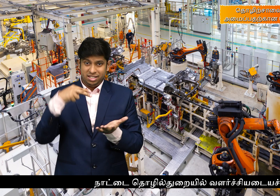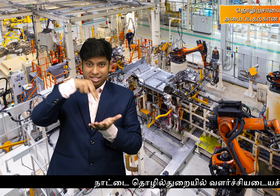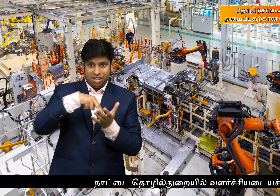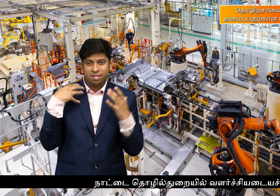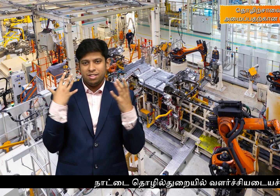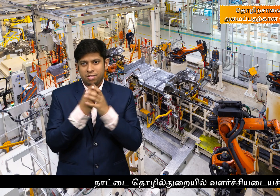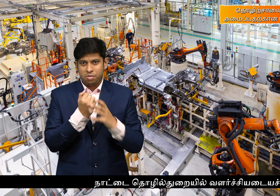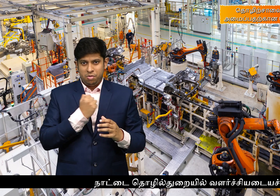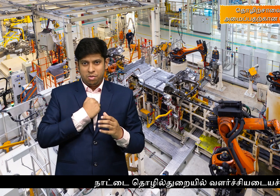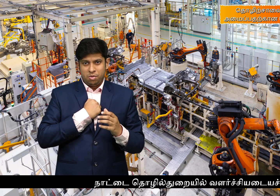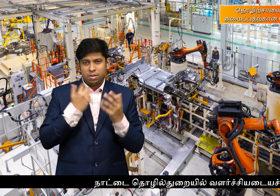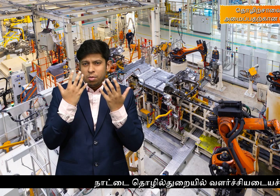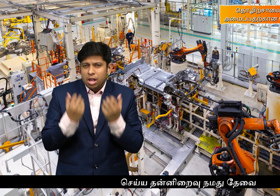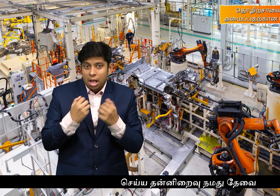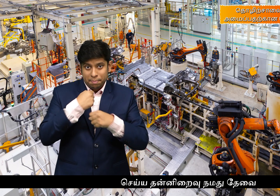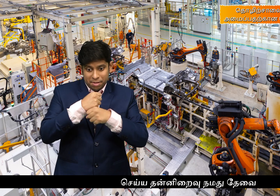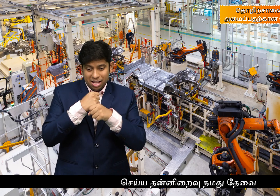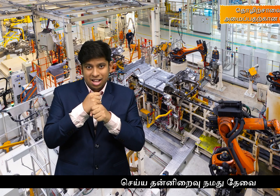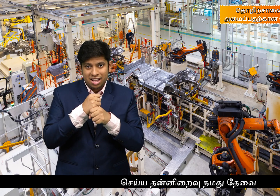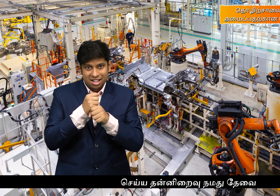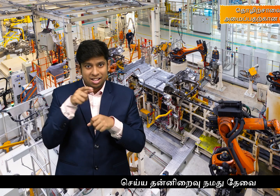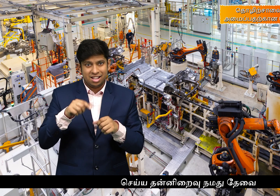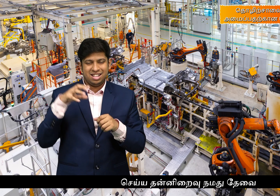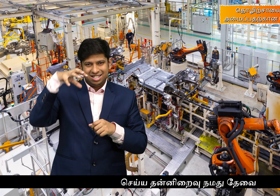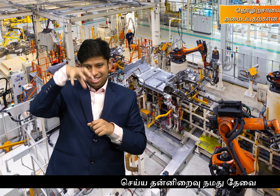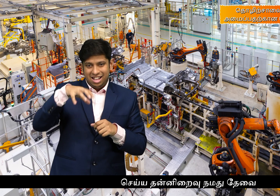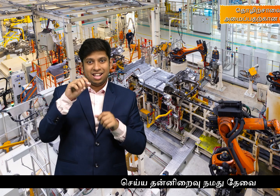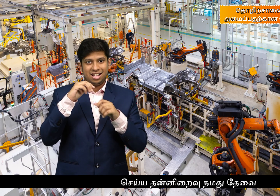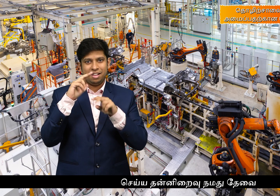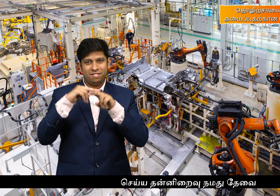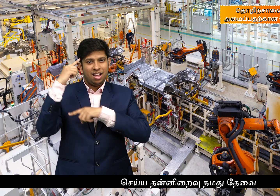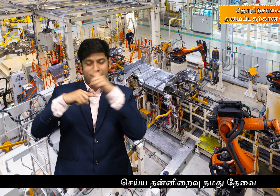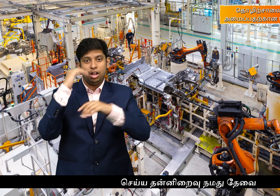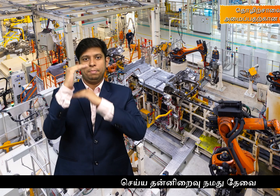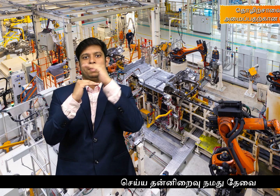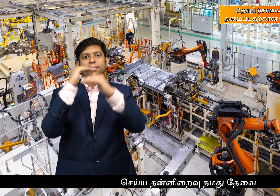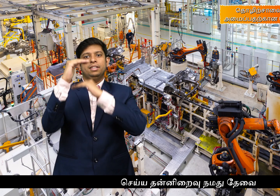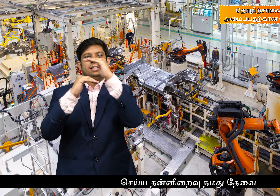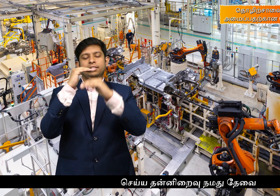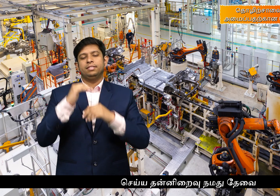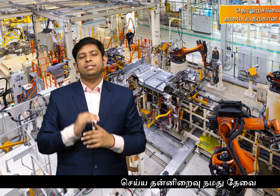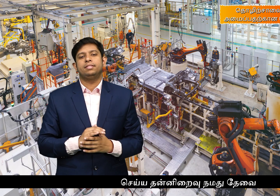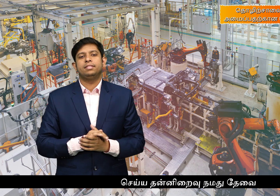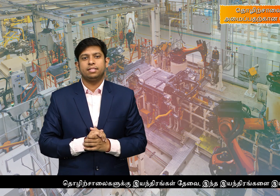நாட்டை தொழில்துறையில் வளர்ச்சியடைய செய்ய தன்னிறைவு நமது தேவை.